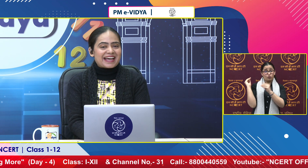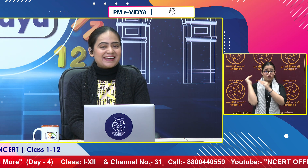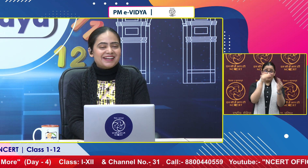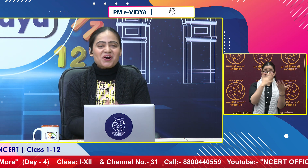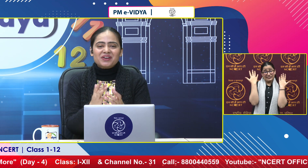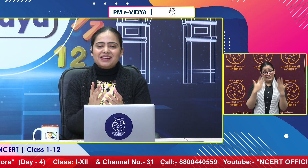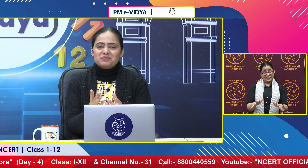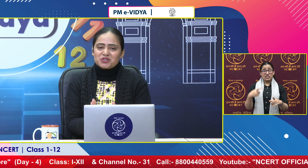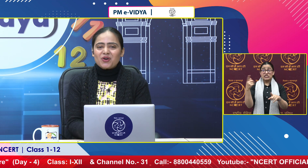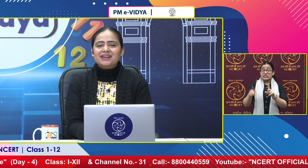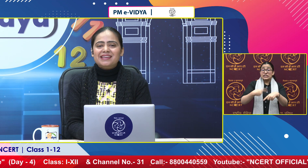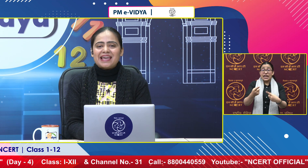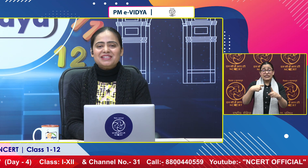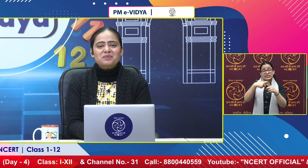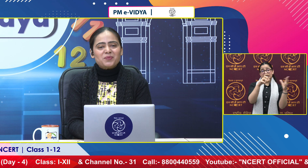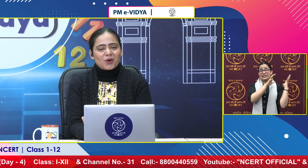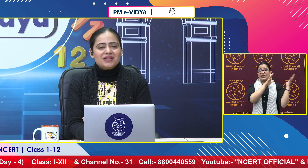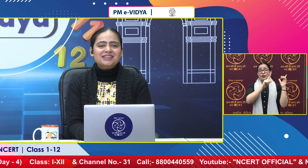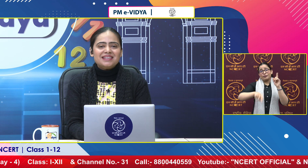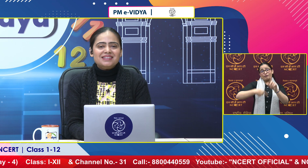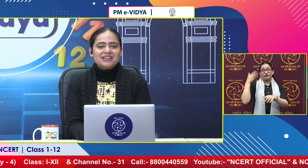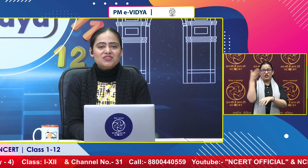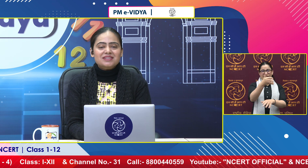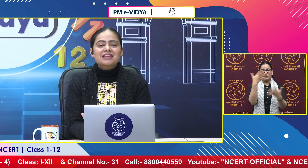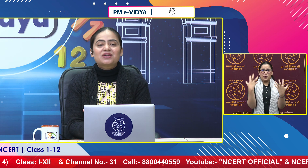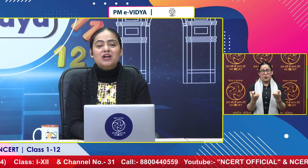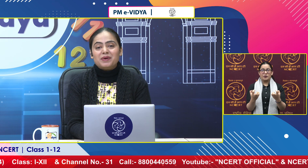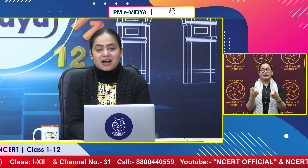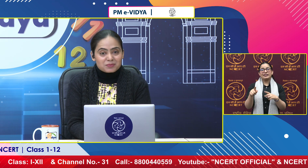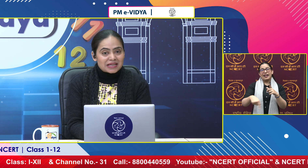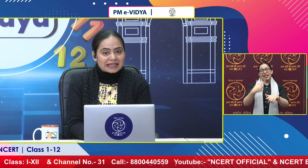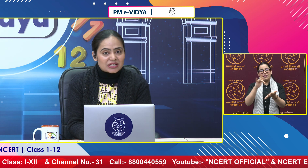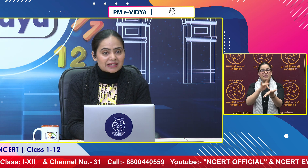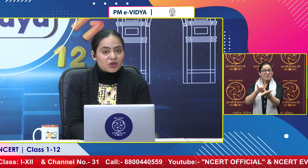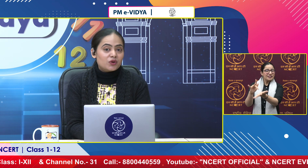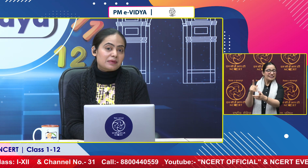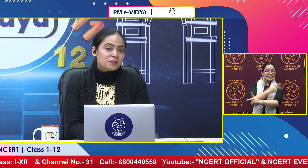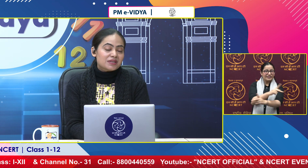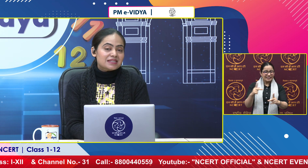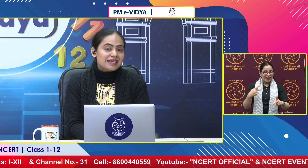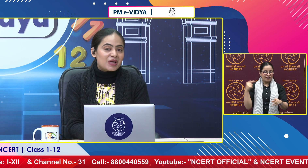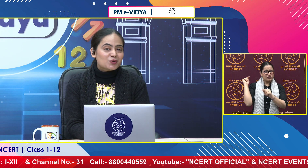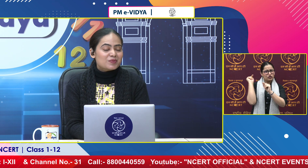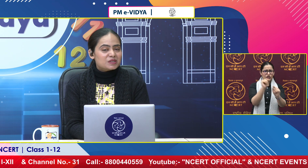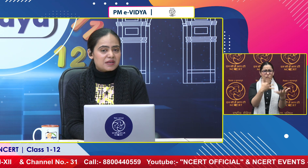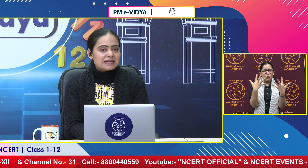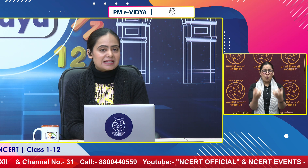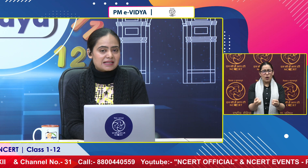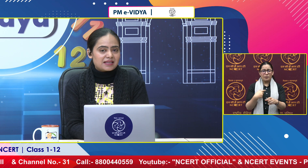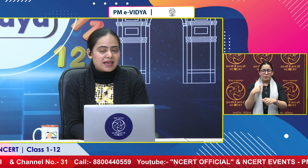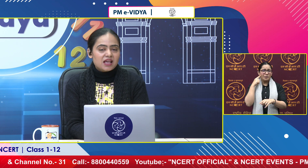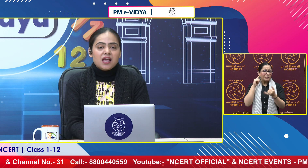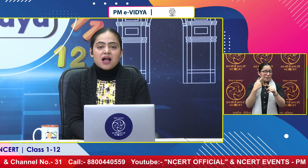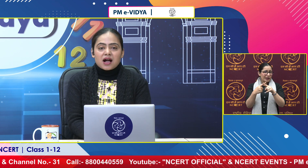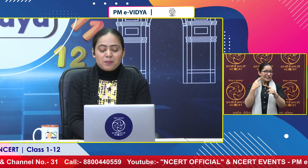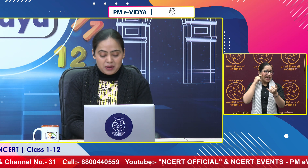जाना है केरला और आई एम श्योर कि ऐसे बहुत से डेस्टिनेशंस हैं जहाँ पर आप जाना चाहते हैं और अब आप उन्हें साइन लैंग्वेज में एक्सप्रेस कर